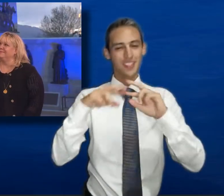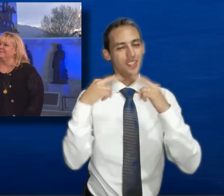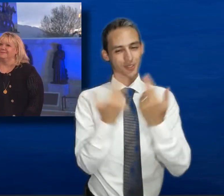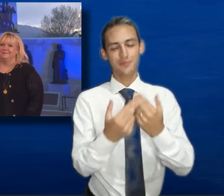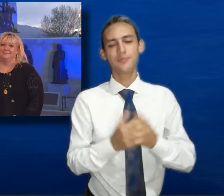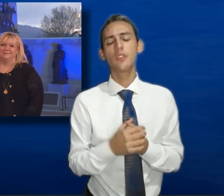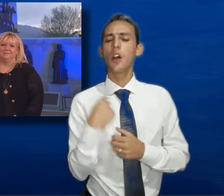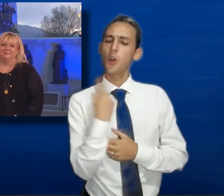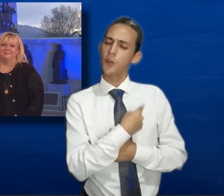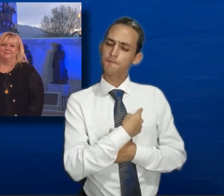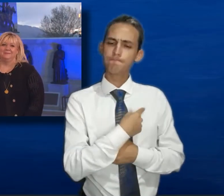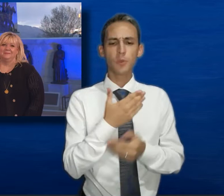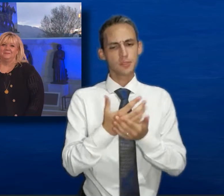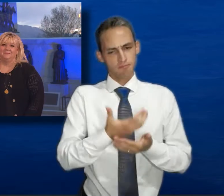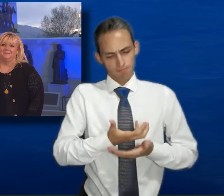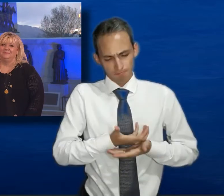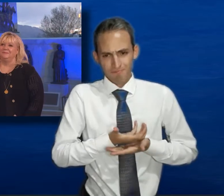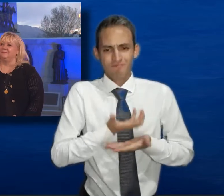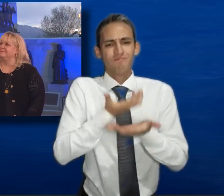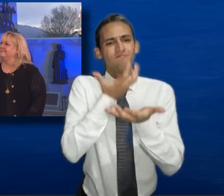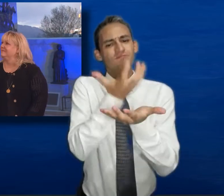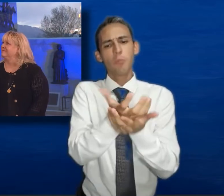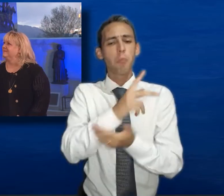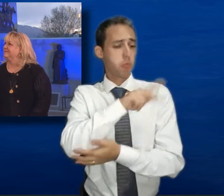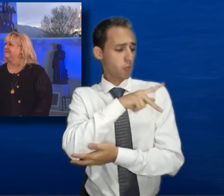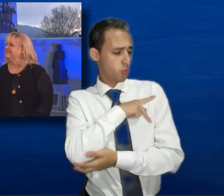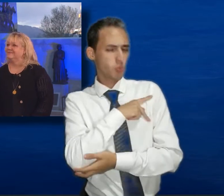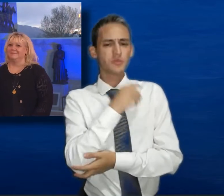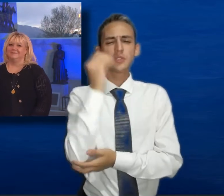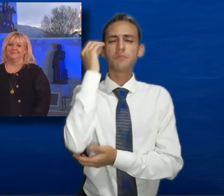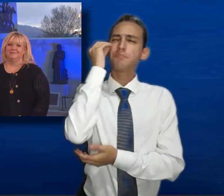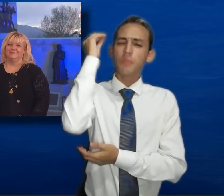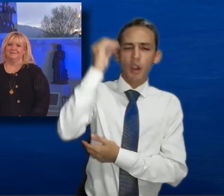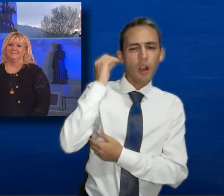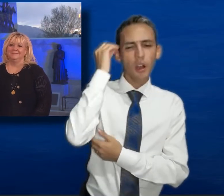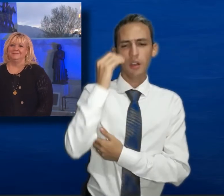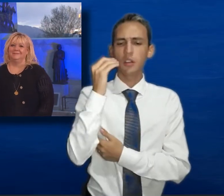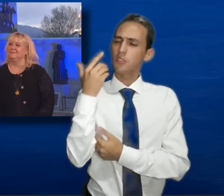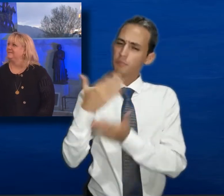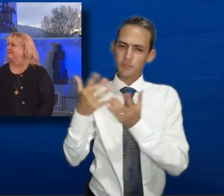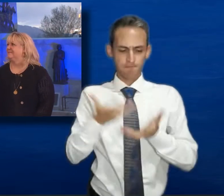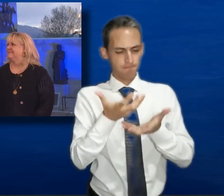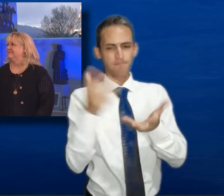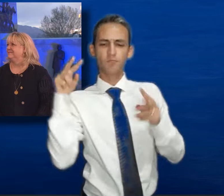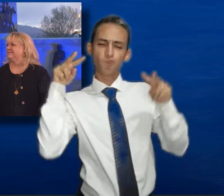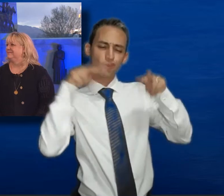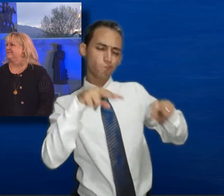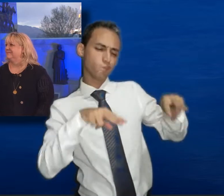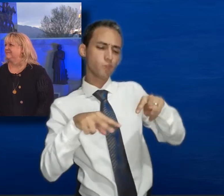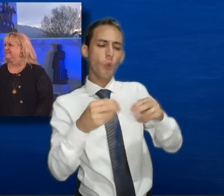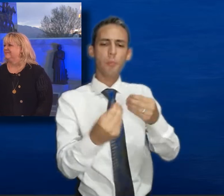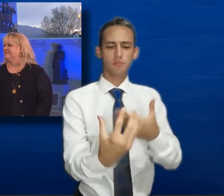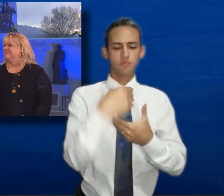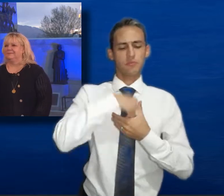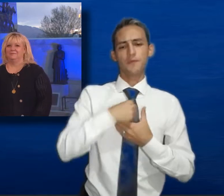Então, esperamos compartilhar com vocês algumas de nossas próprias experiências pessoais que podem oferecer